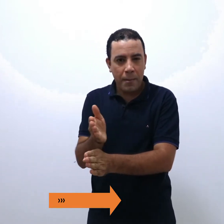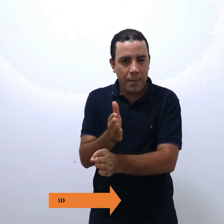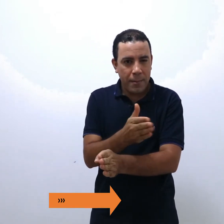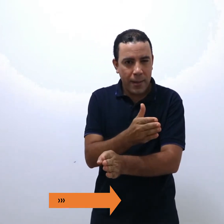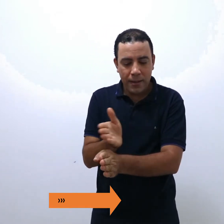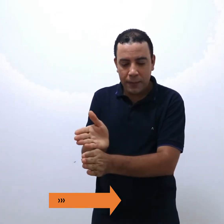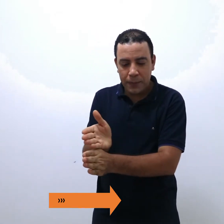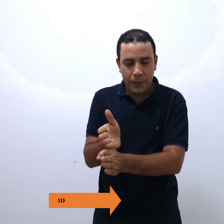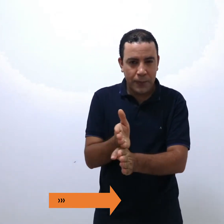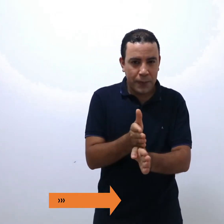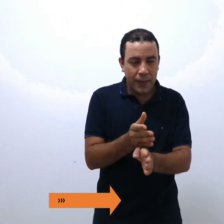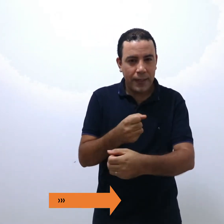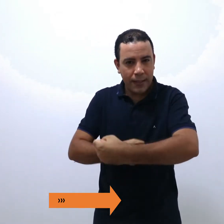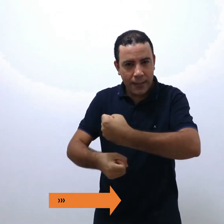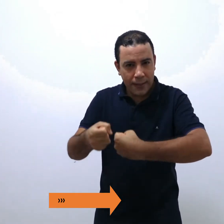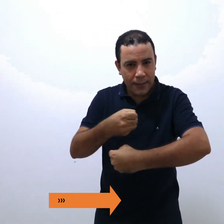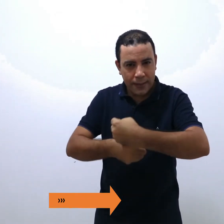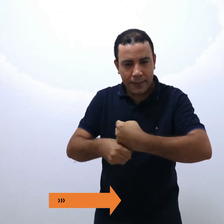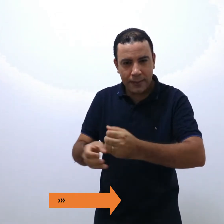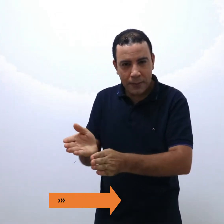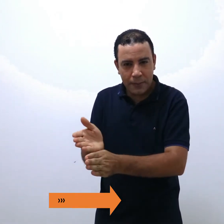Bom, e se voltarmos mais alguns anos atrás,